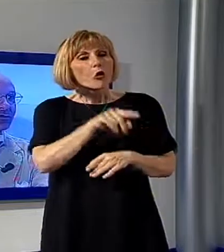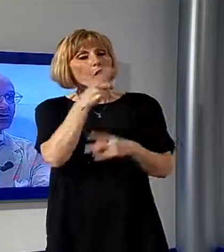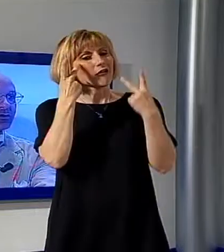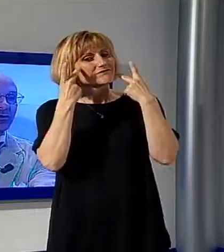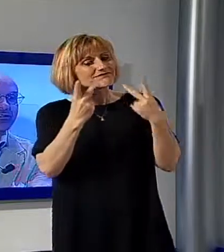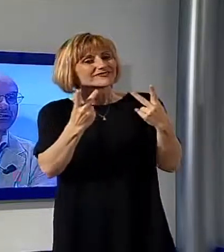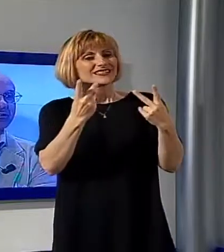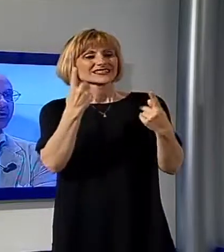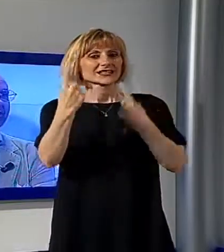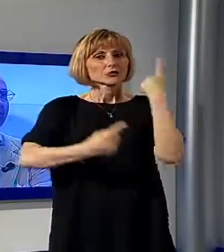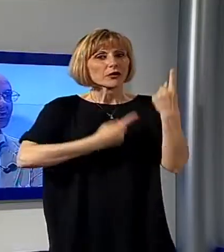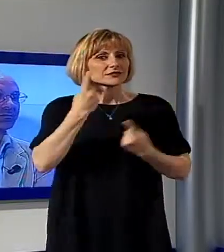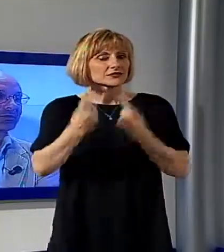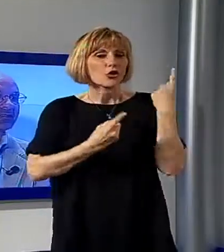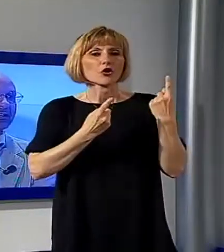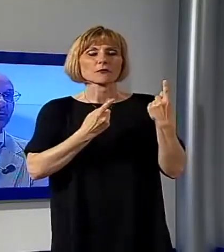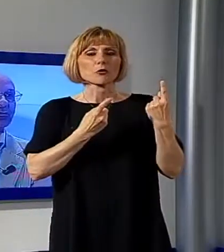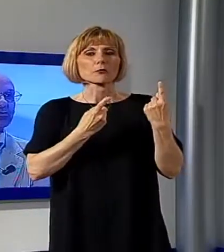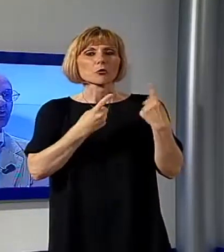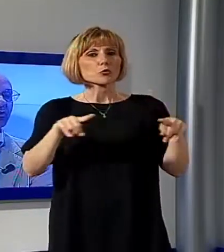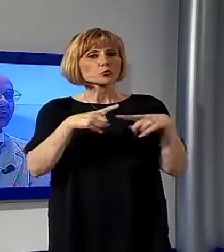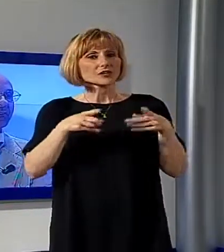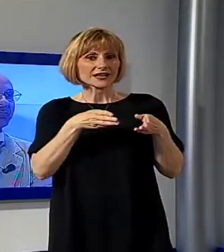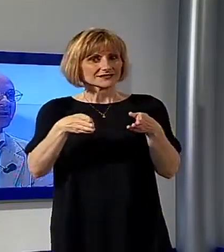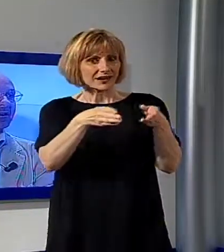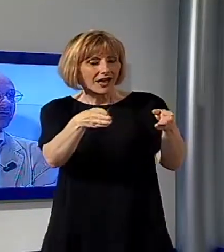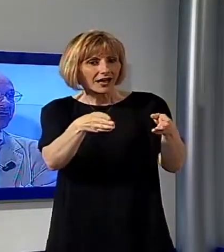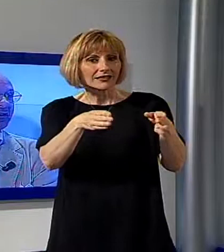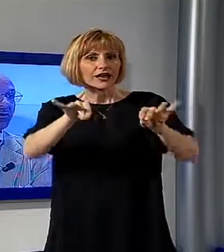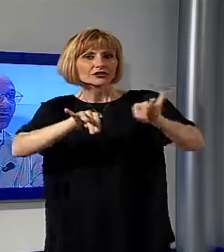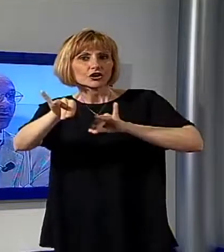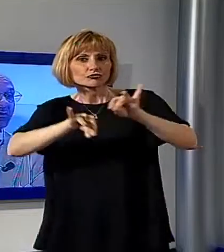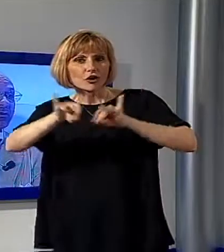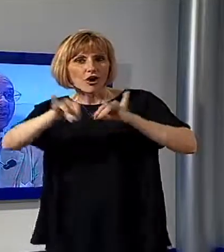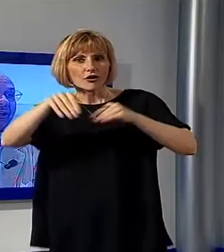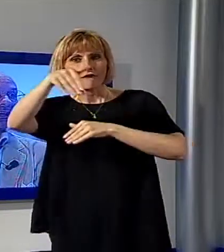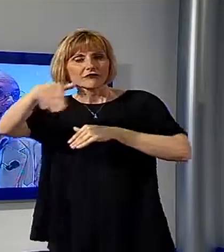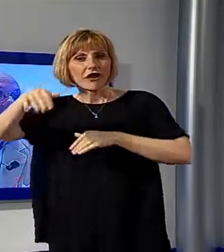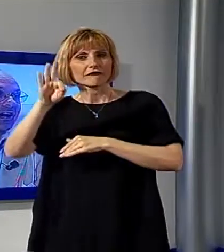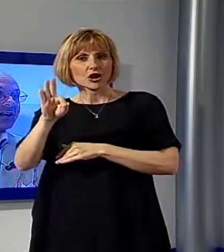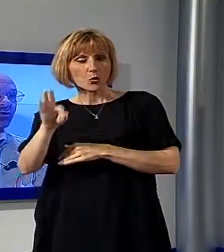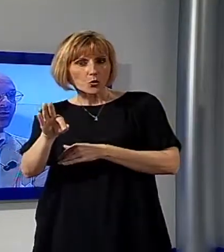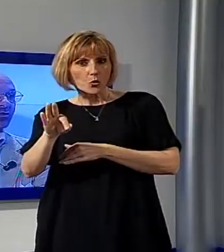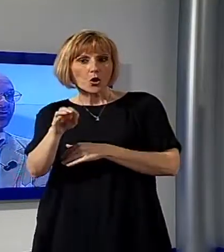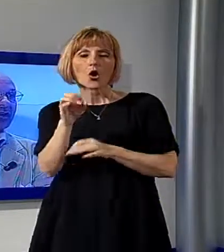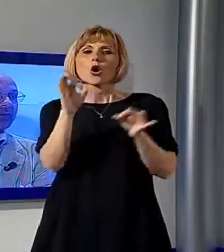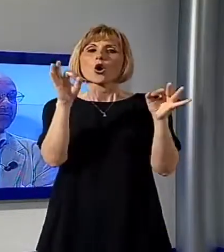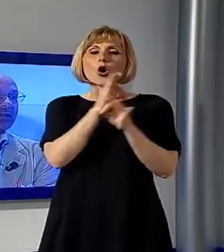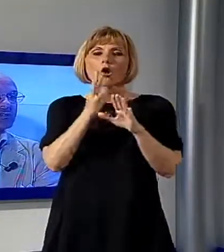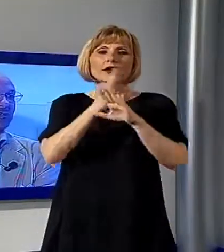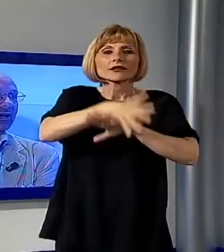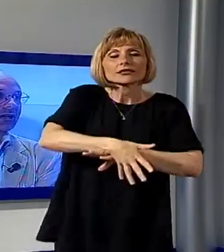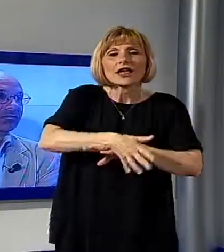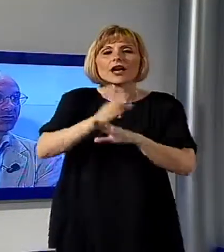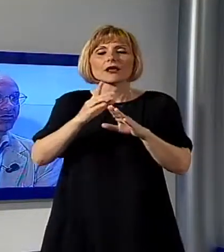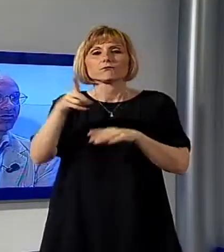tante situazioni, da una street band che gira per le strade, da un disc jockey in via Fillungo, entrare con curiosità in